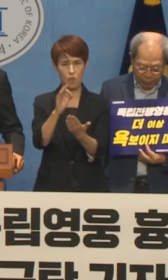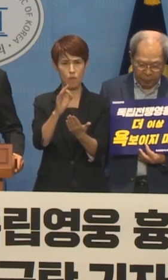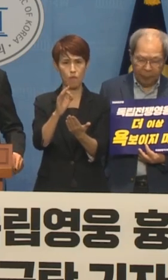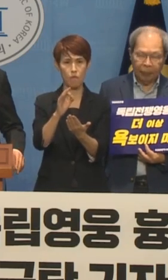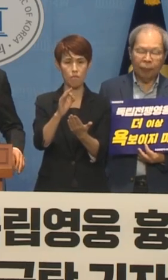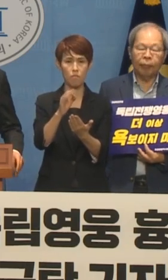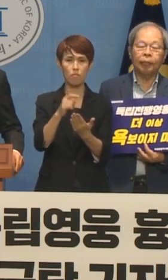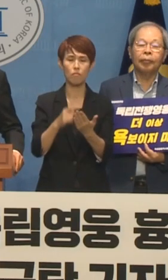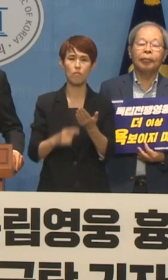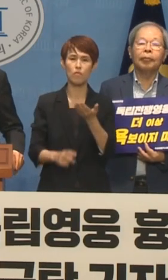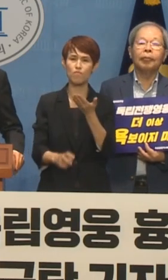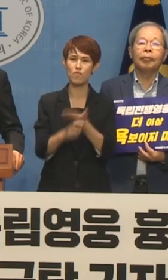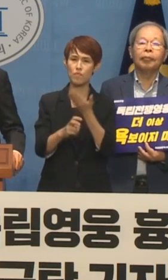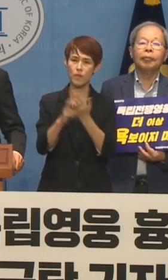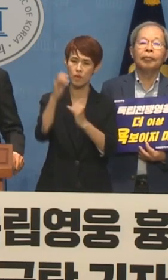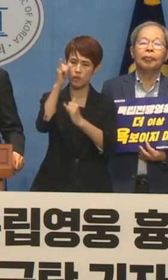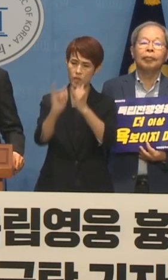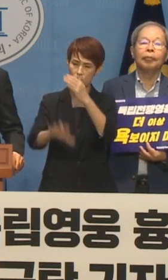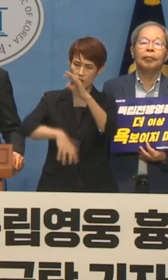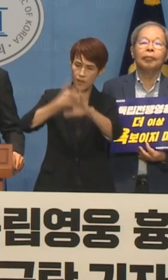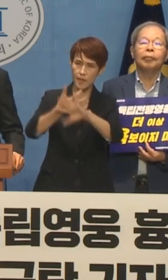불법의 역사 쿠데타임이 분명한